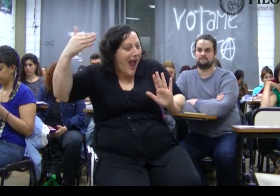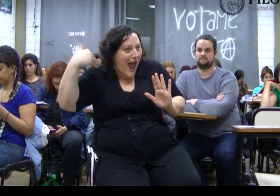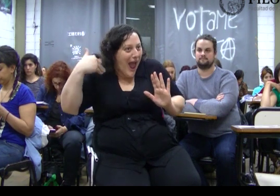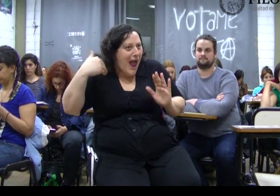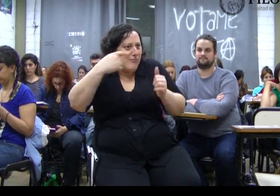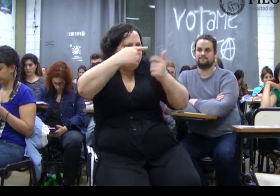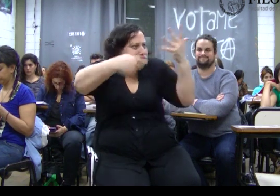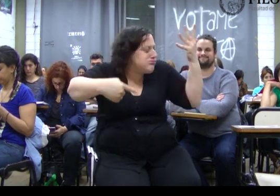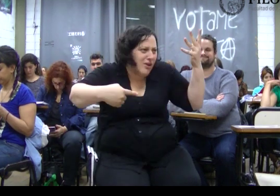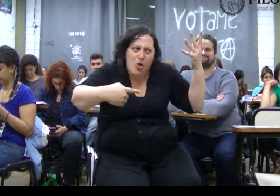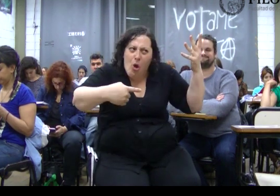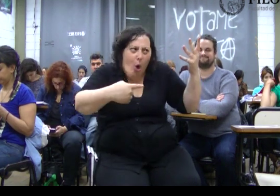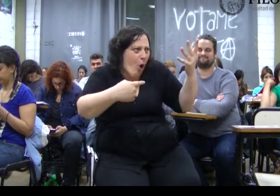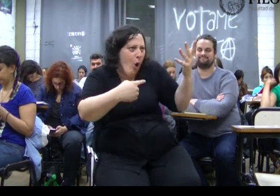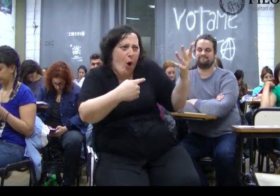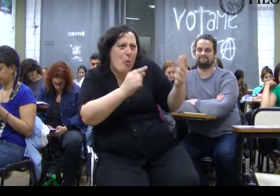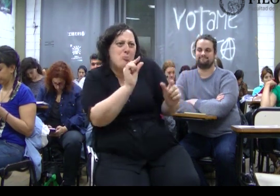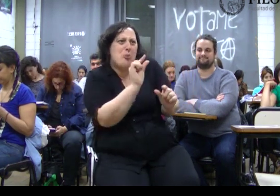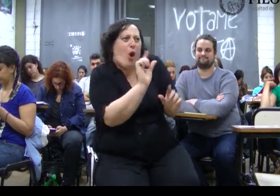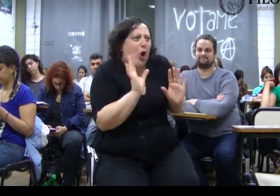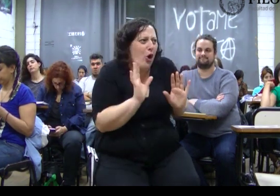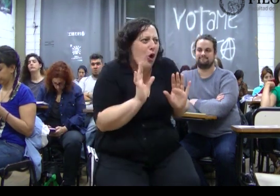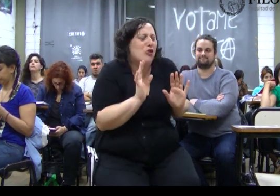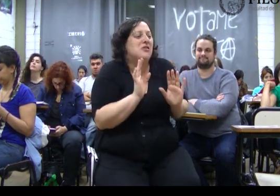me había enterado, ¿no?